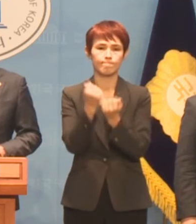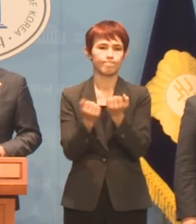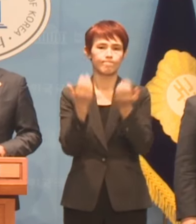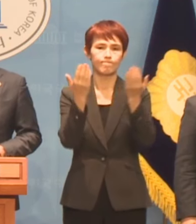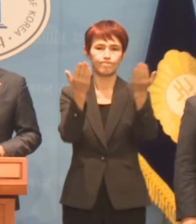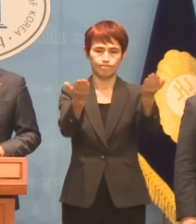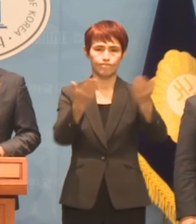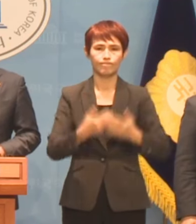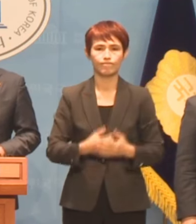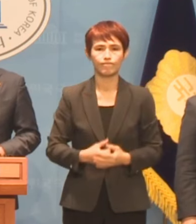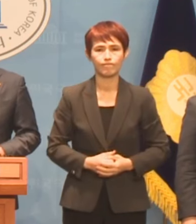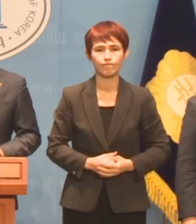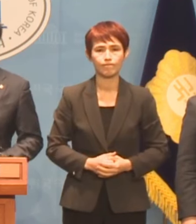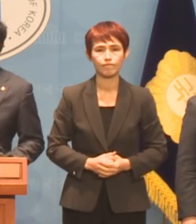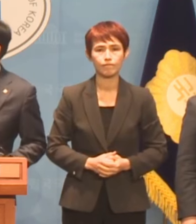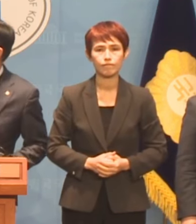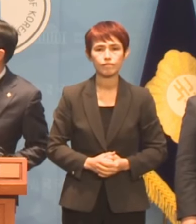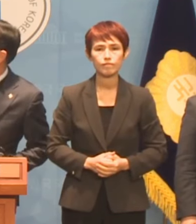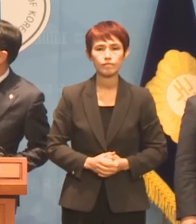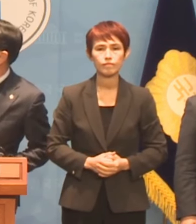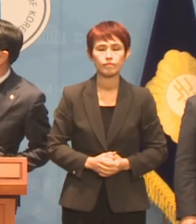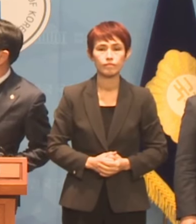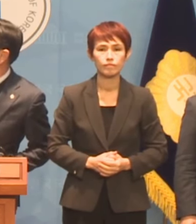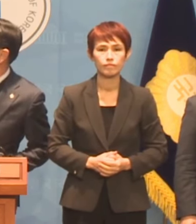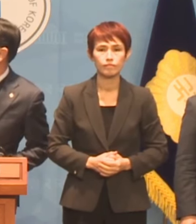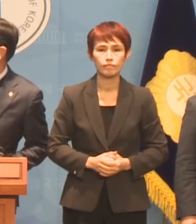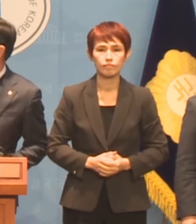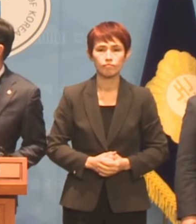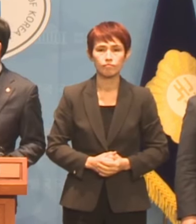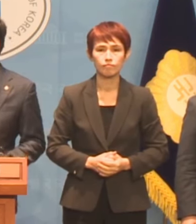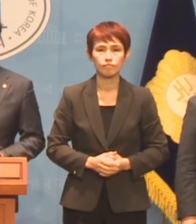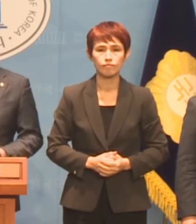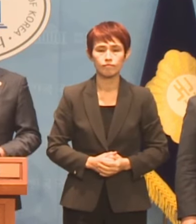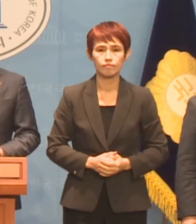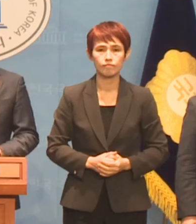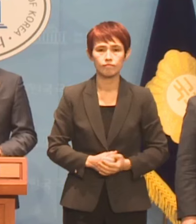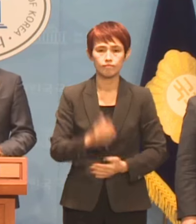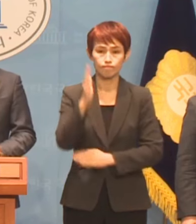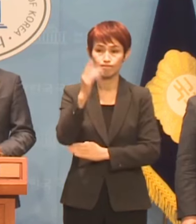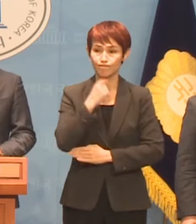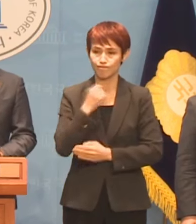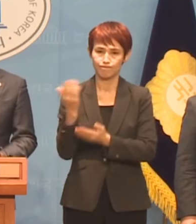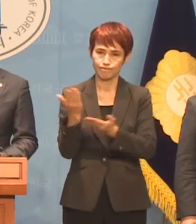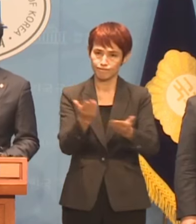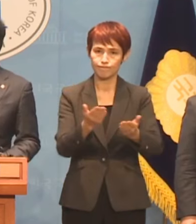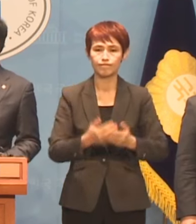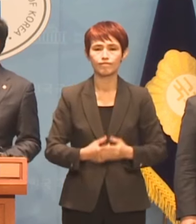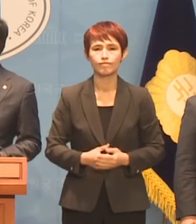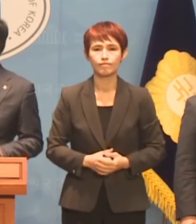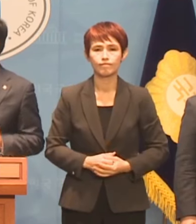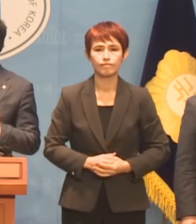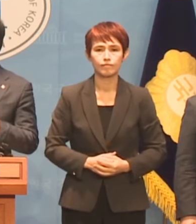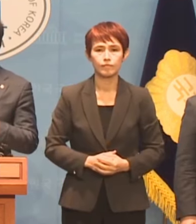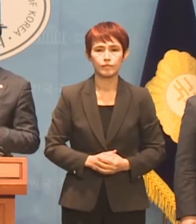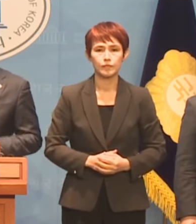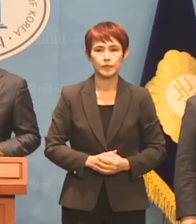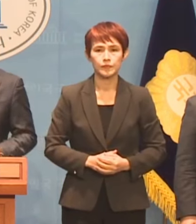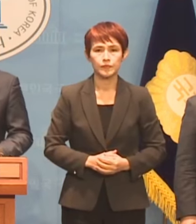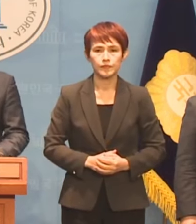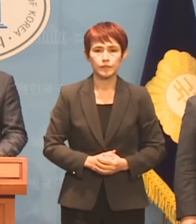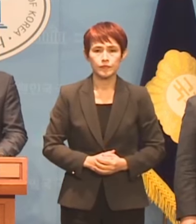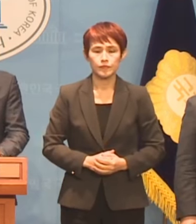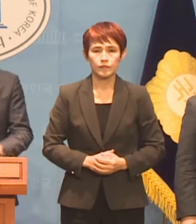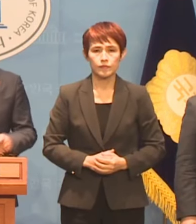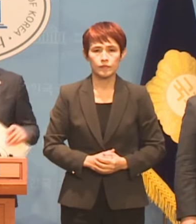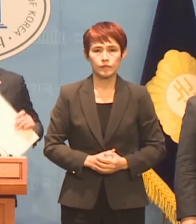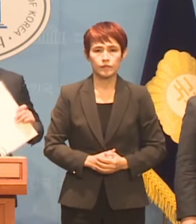낭독이 있겠고 그 전에 의원님 말씀하신 의원님께서 예, 답변을 해주시면 되겠습니다. 바로